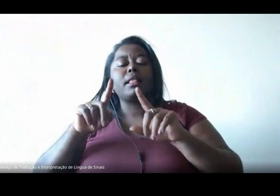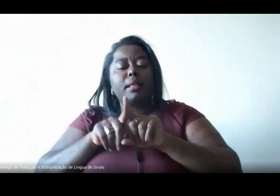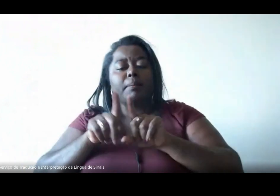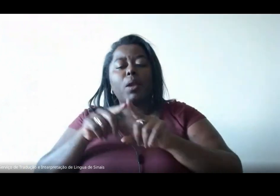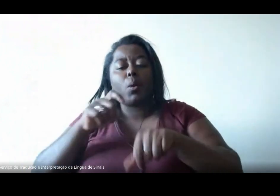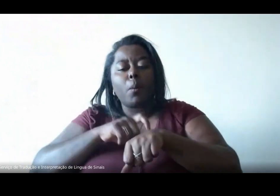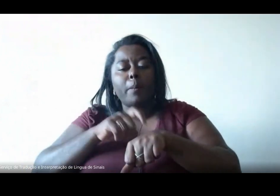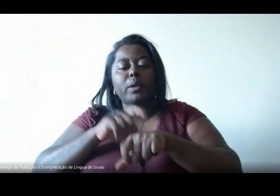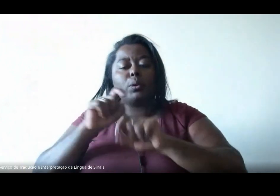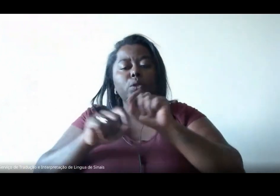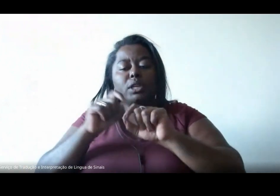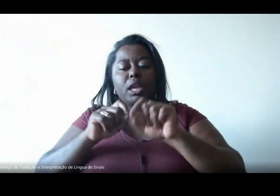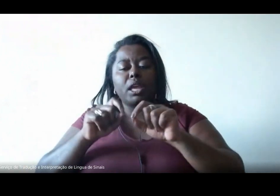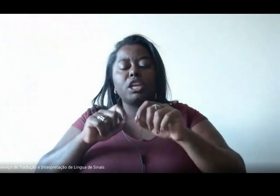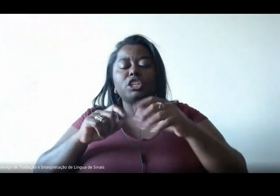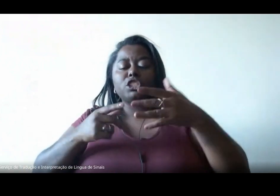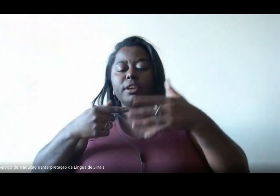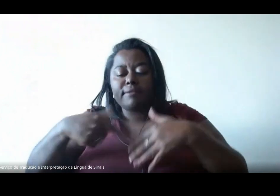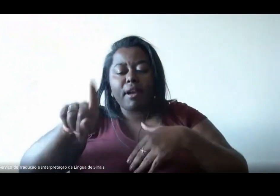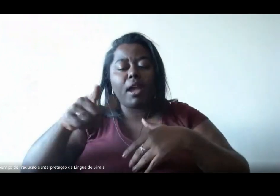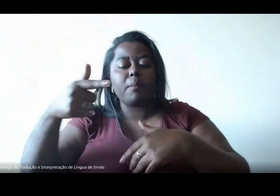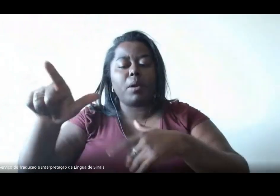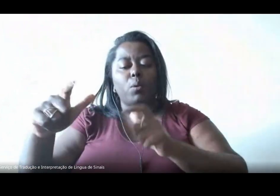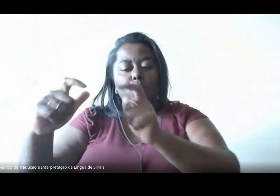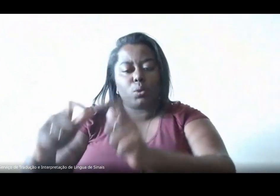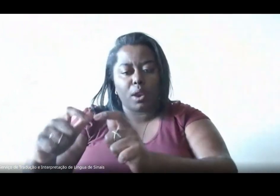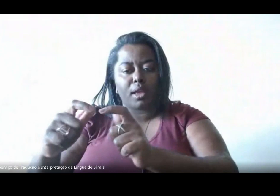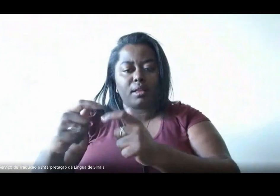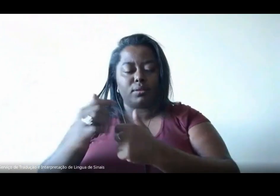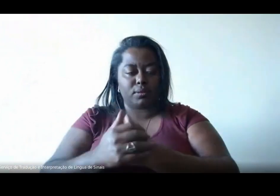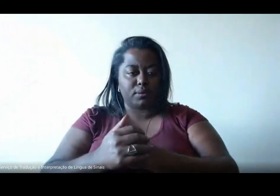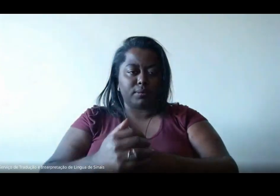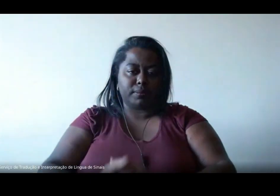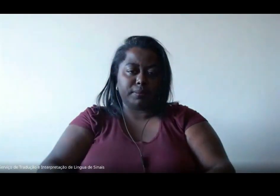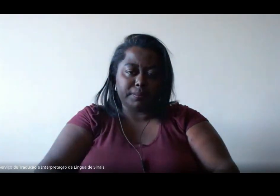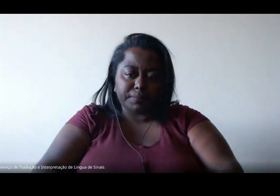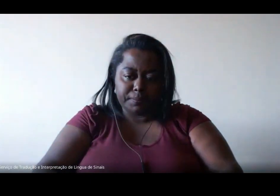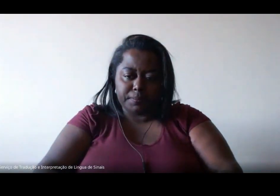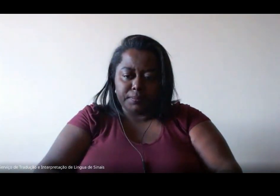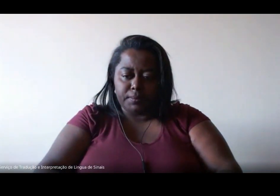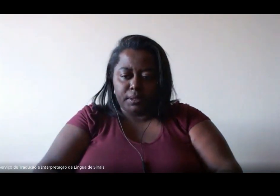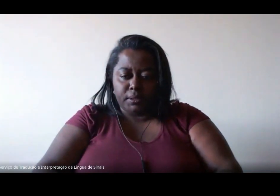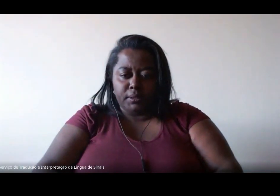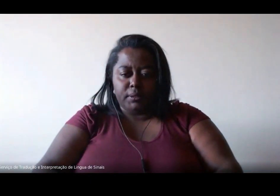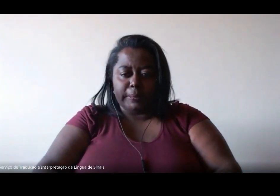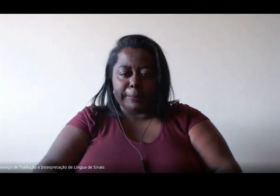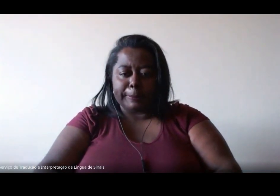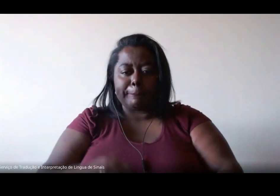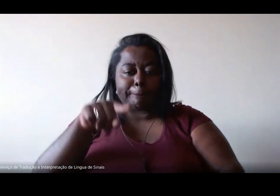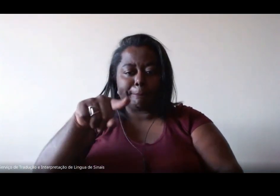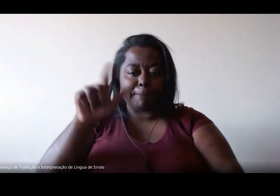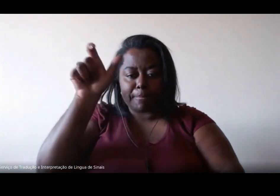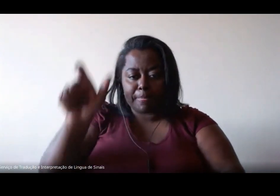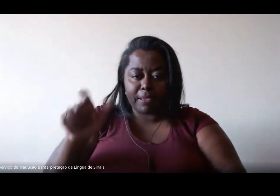momento de transição, de passagem para o outro lado. Então, fim de citação.